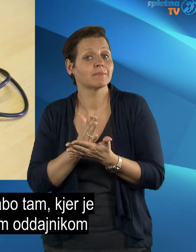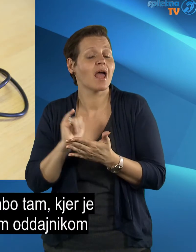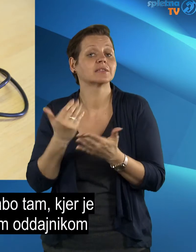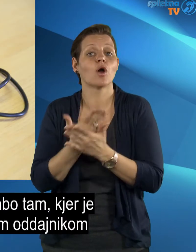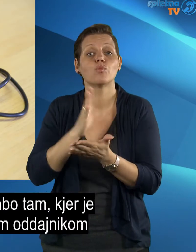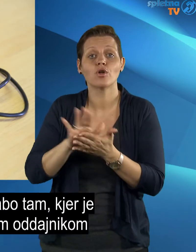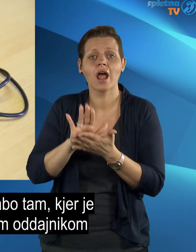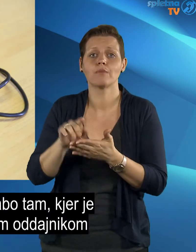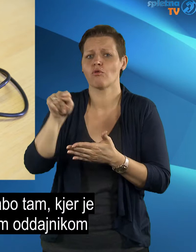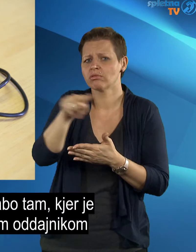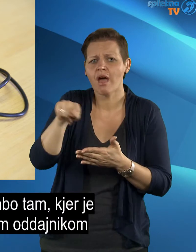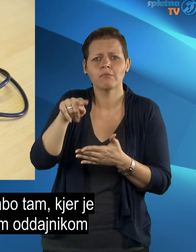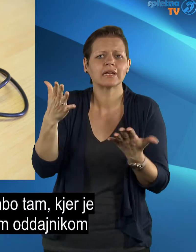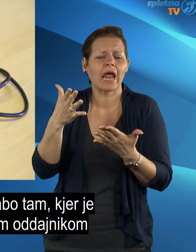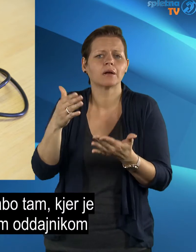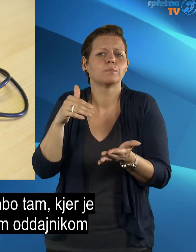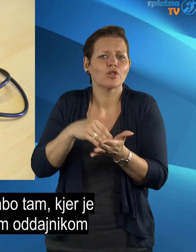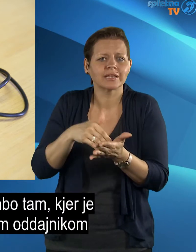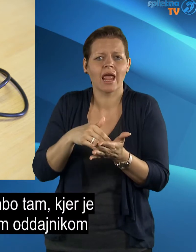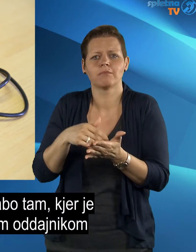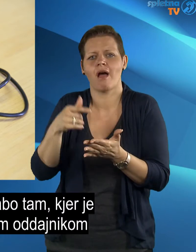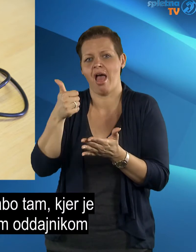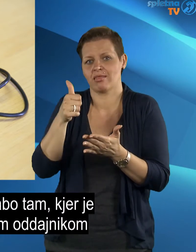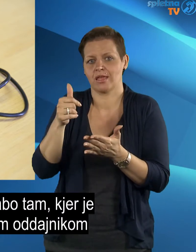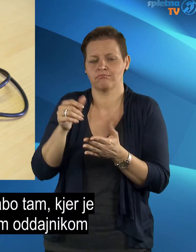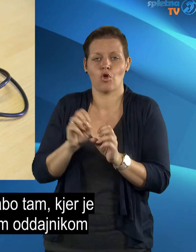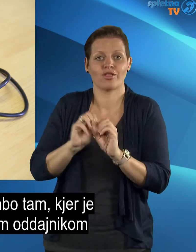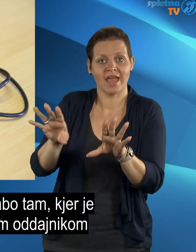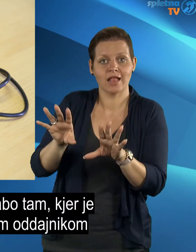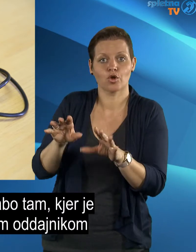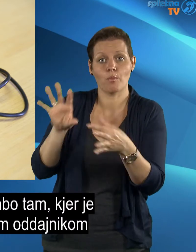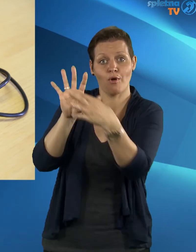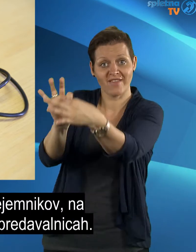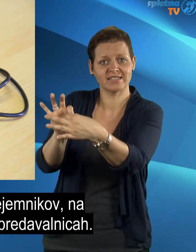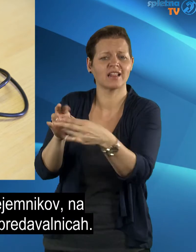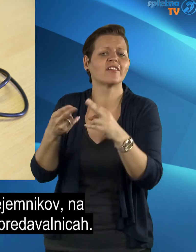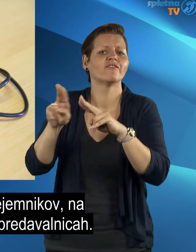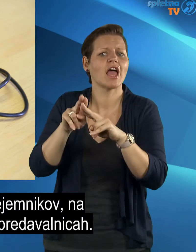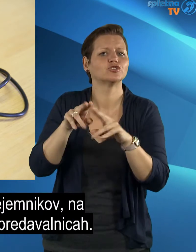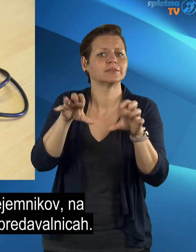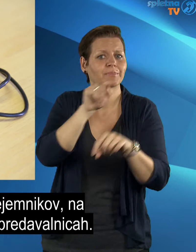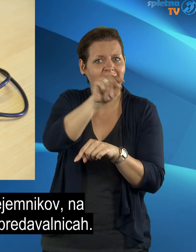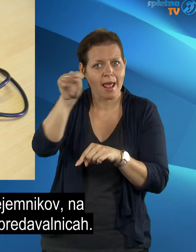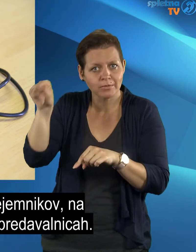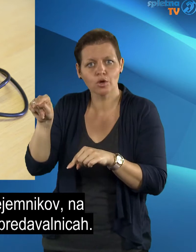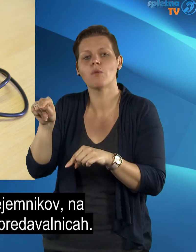Primeren je za uporabo tam, kjer je potreba, da je z enim oddajnikom povezanih več sprejemnikov, na primer v muzejih